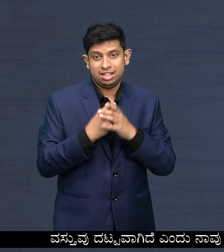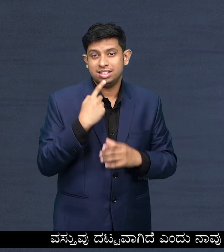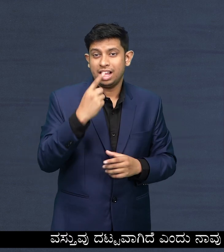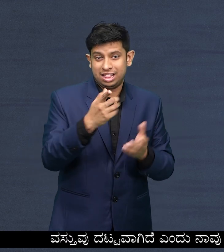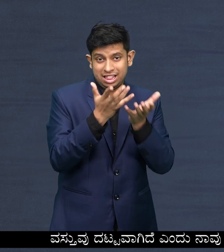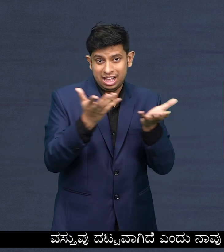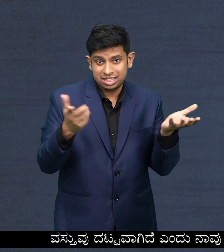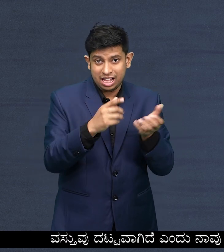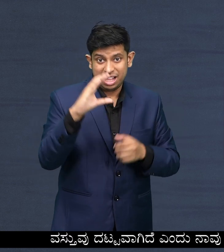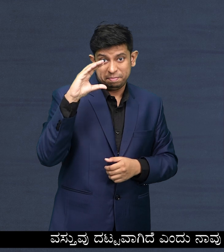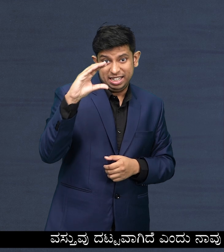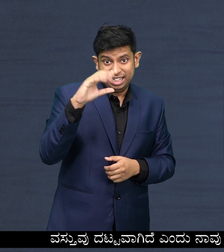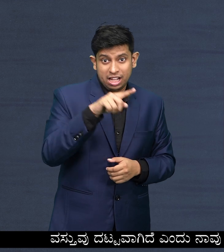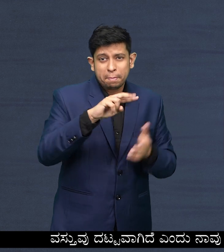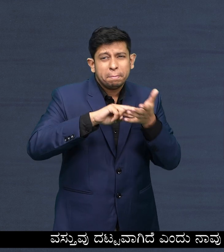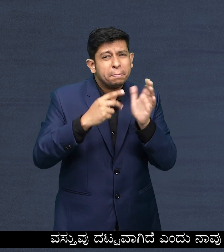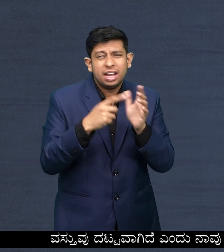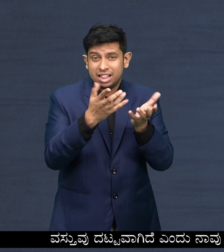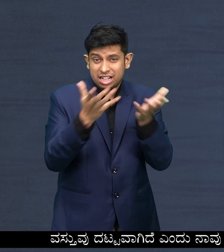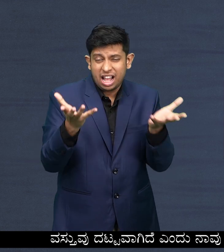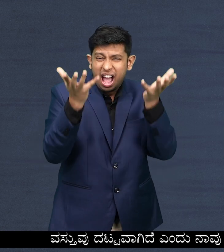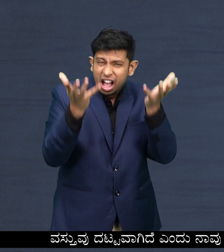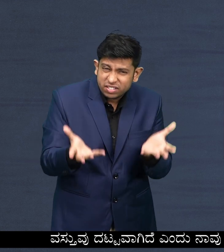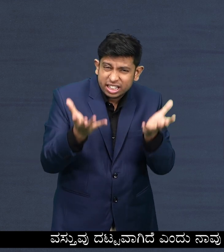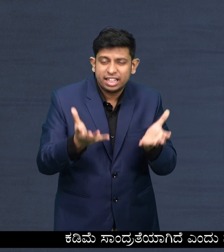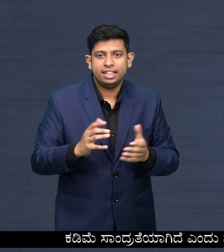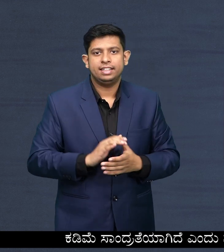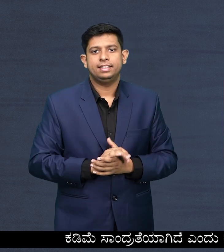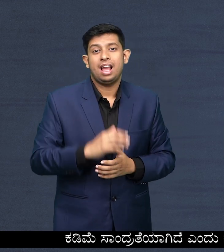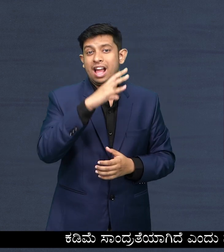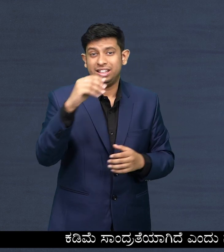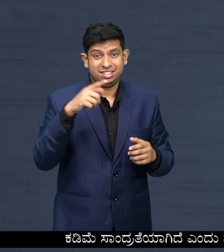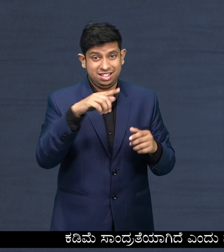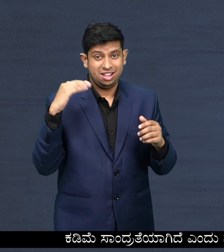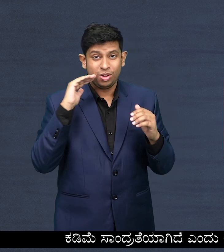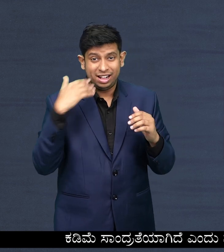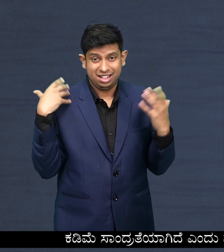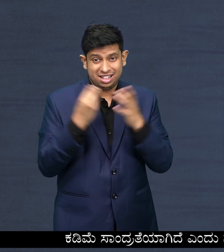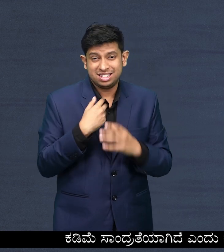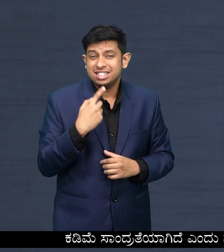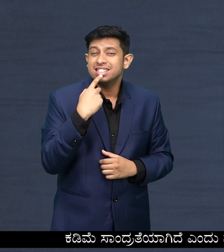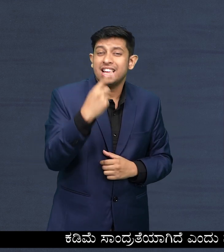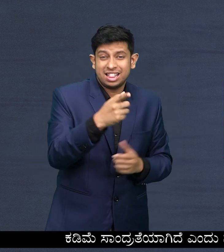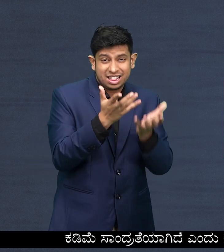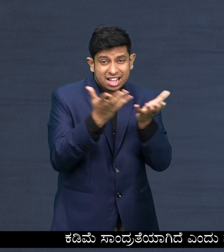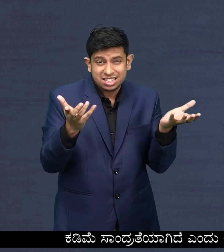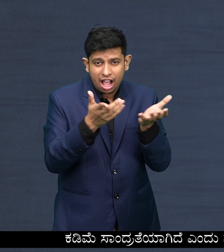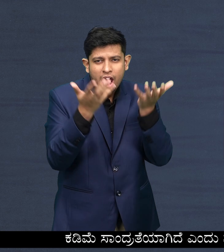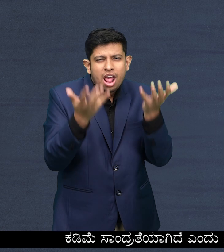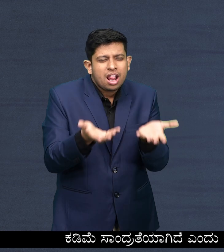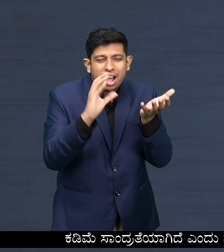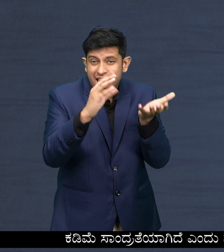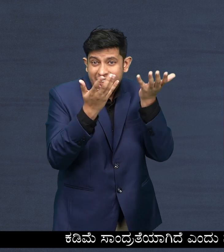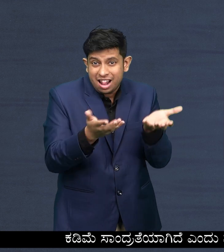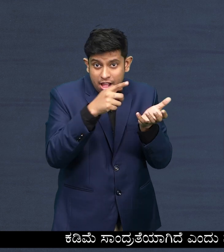ವಸ್ತುವು ದಟ್ಟವಾಗಿದೆ ಎಂದು ನಾವು ಹೇಳಿದಾಗ ವಸ್ತುವು ಭಾರವಾಗಿರುತ್ತೆ, ಮತ್ತು ವಸ್ತುವು ಕಡಿಮೆ ಸಾಂದ್ರತೆಯಾಗಿದೆ ಎಂದು ನಾವು ಹೇಳಿದಾಗ ಆ ವಸ್ತು